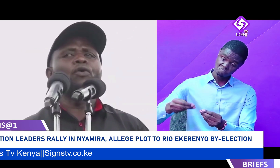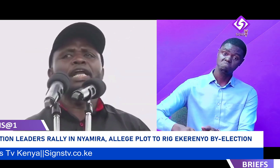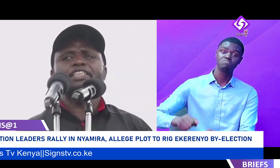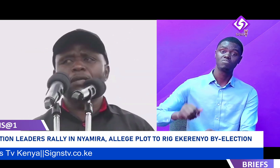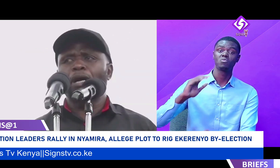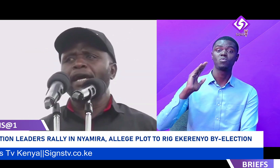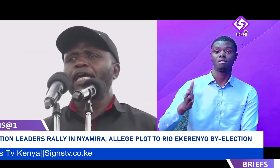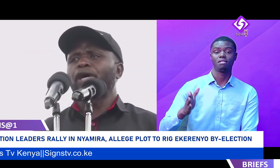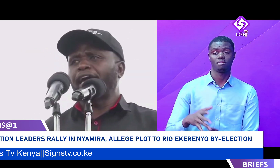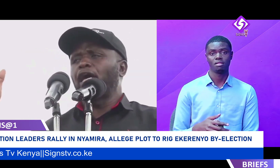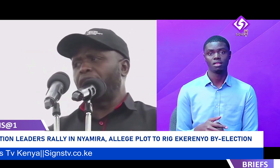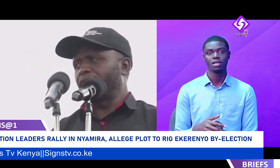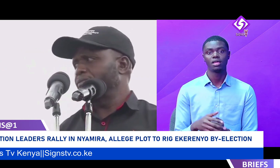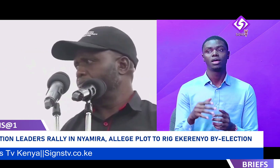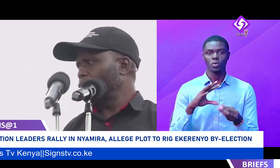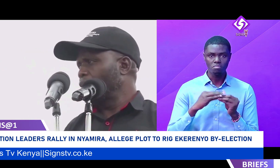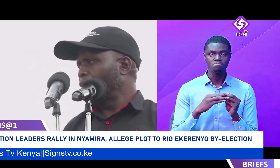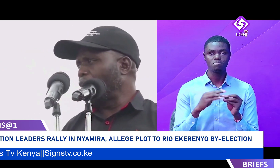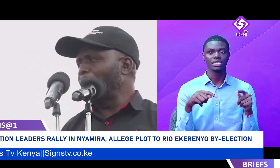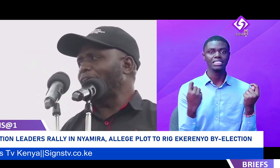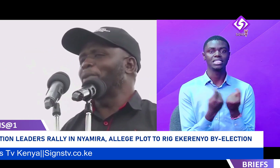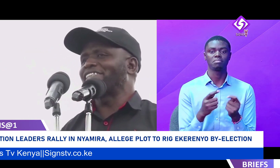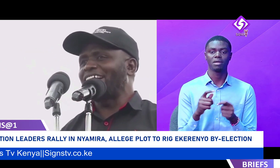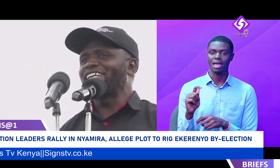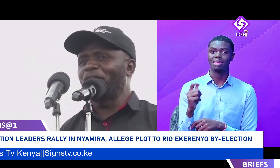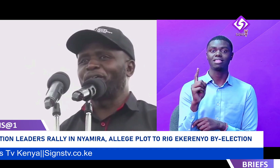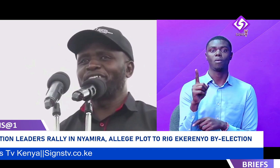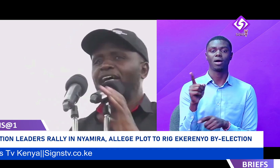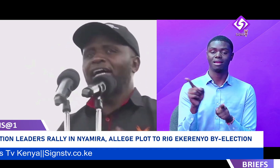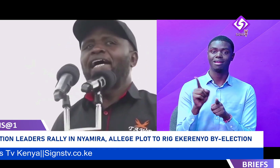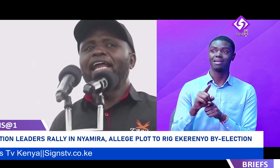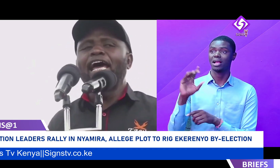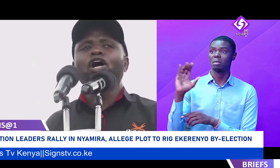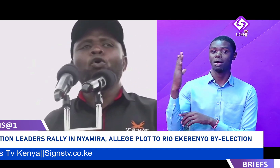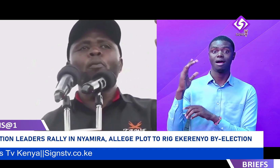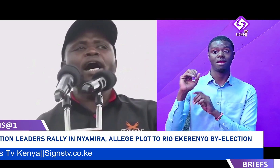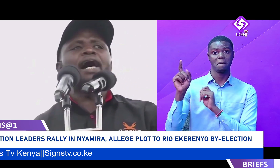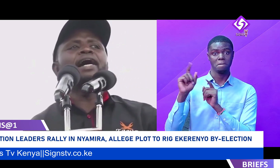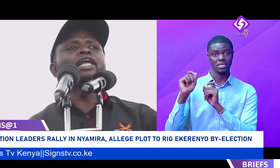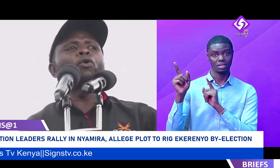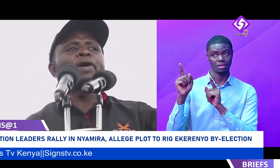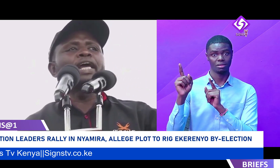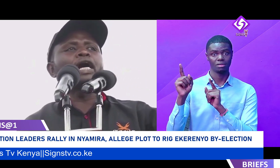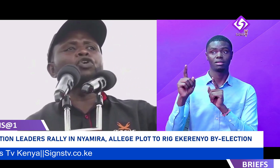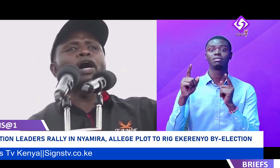Tunaunda timu ambayo inaitwa Kenya 1 kama Harambee Stars, ndio lengo kubwa ni kumpeleka Ruto